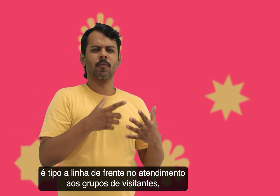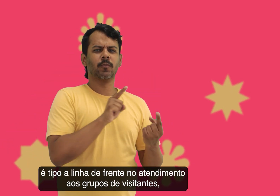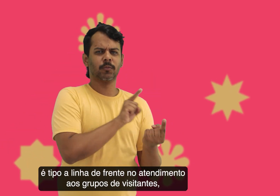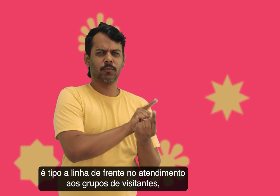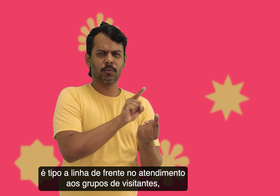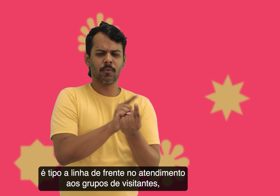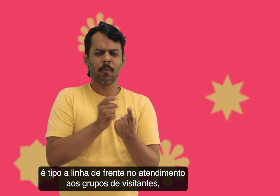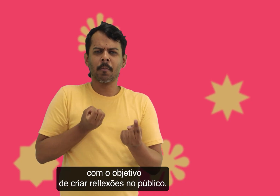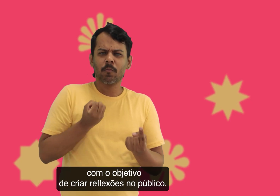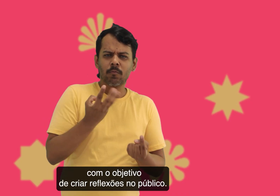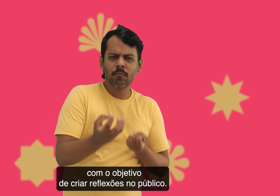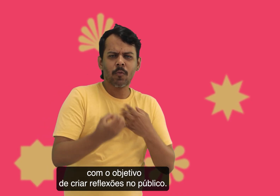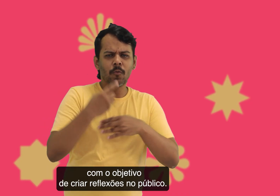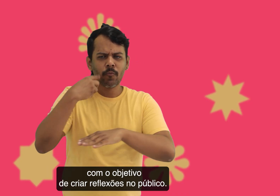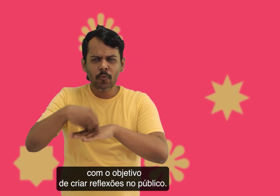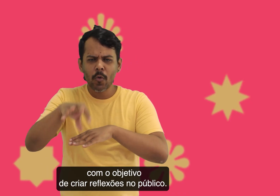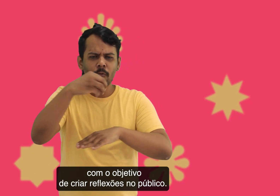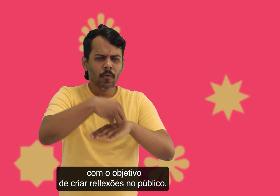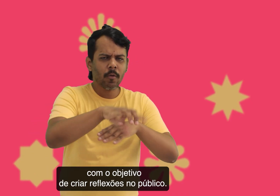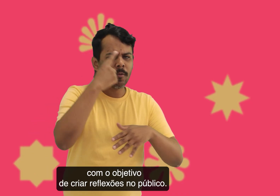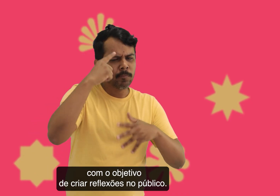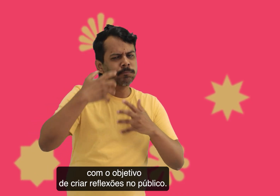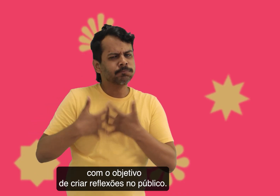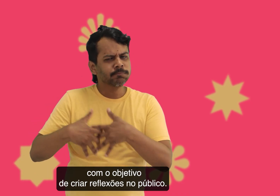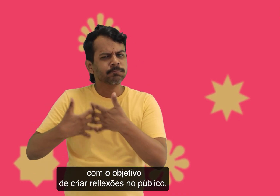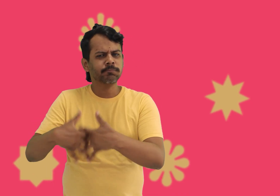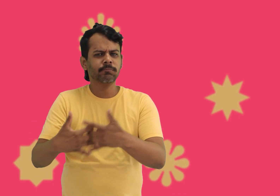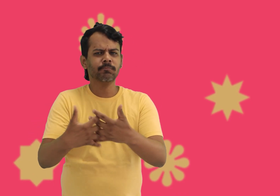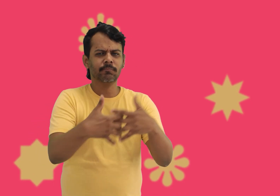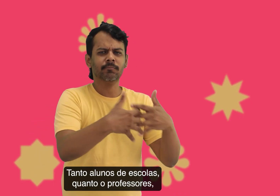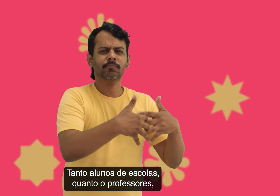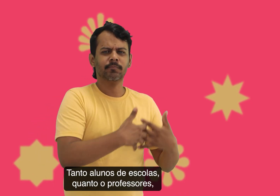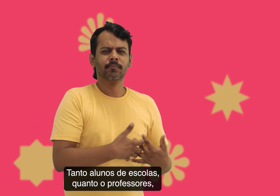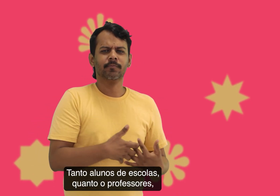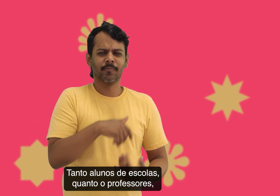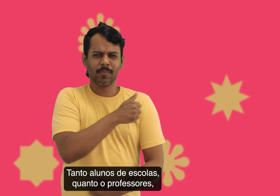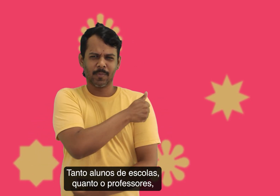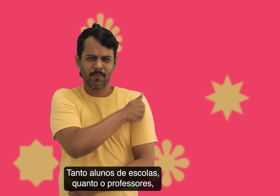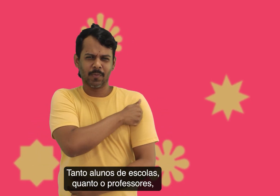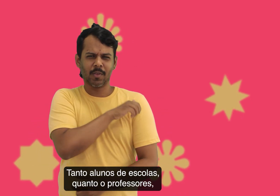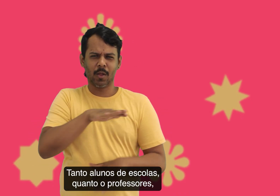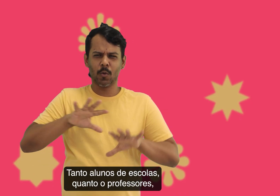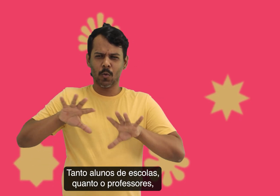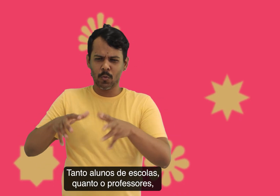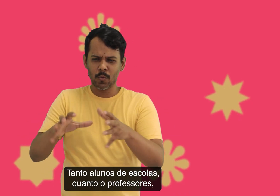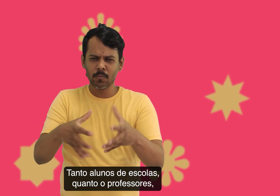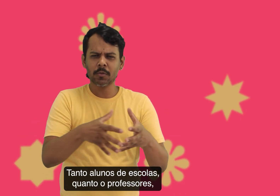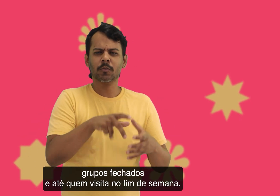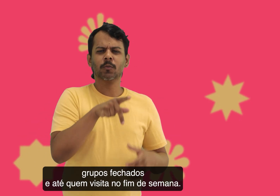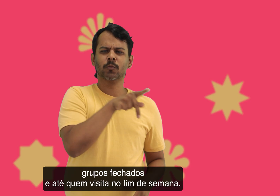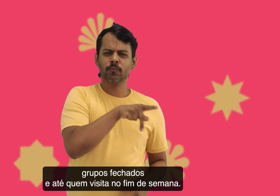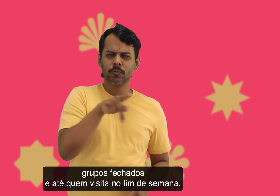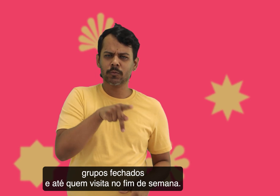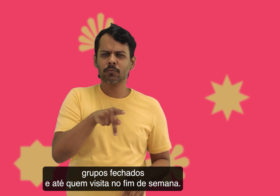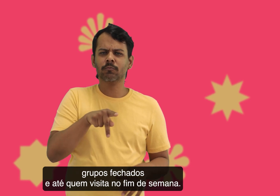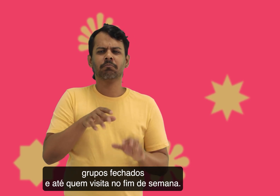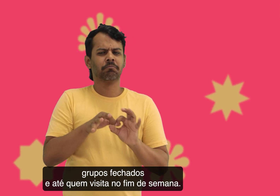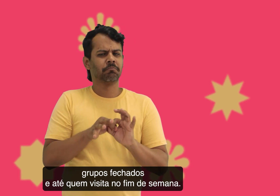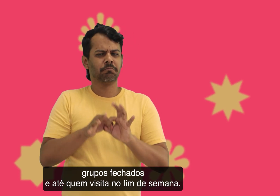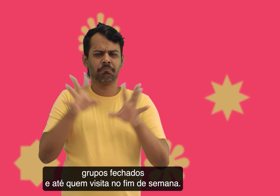grupos de visitantes, com o objetivo de criar reflexões no público. Tanto alunos de escolas quanto professores, grupos fechados e